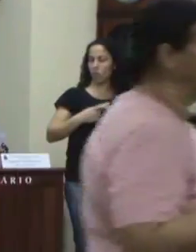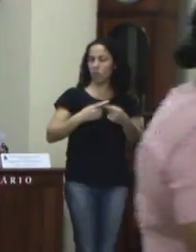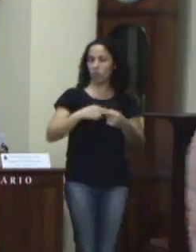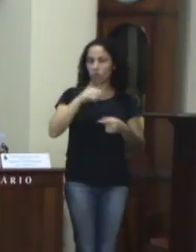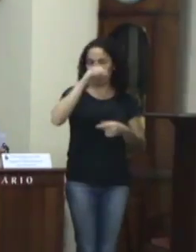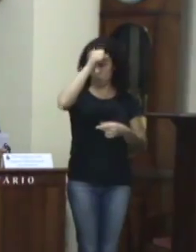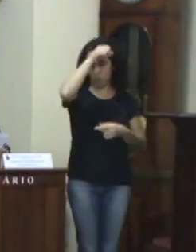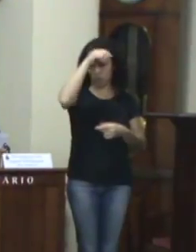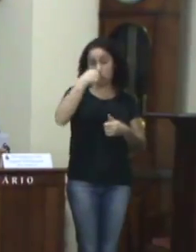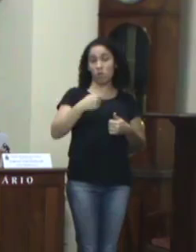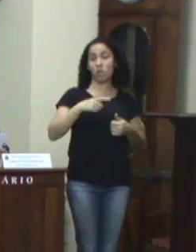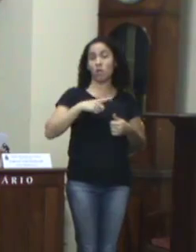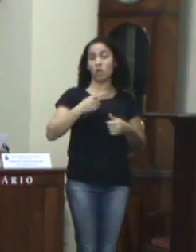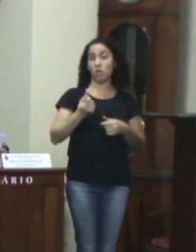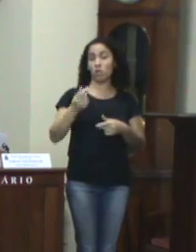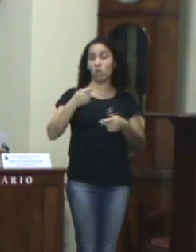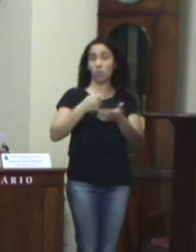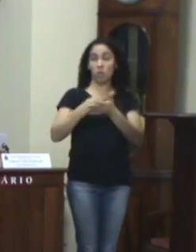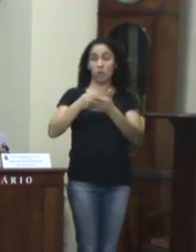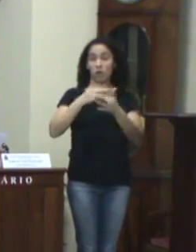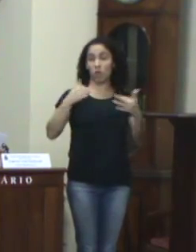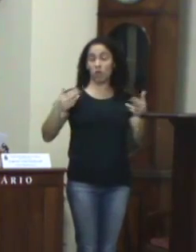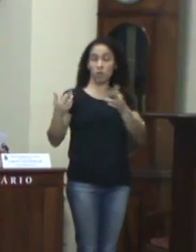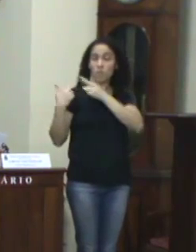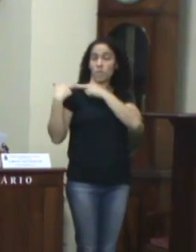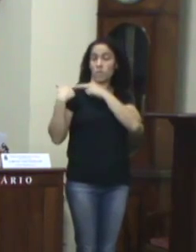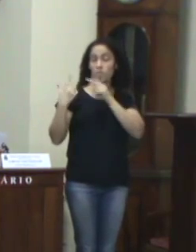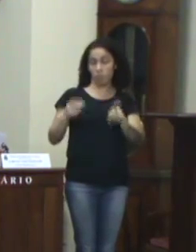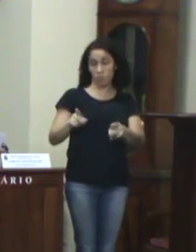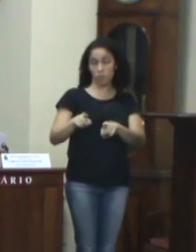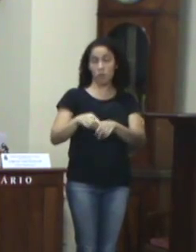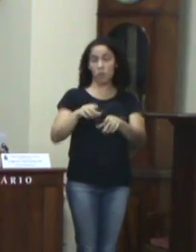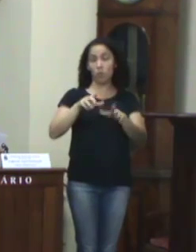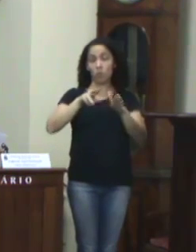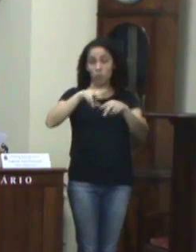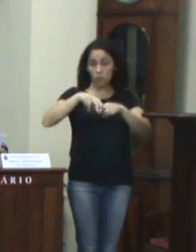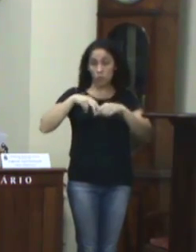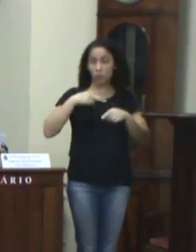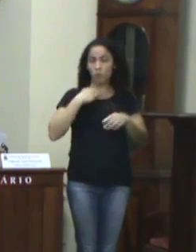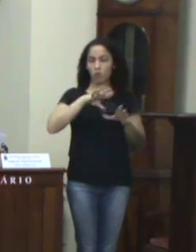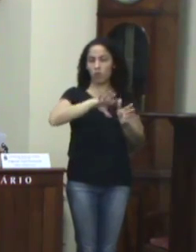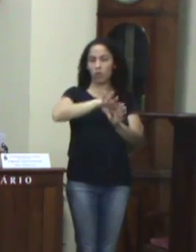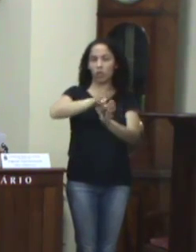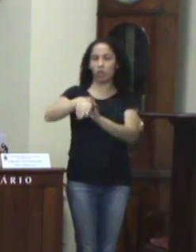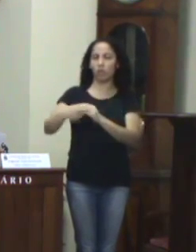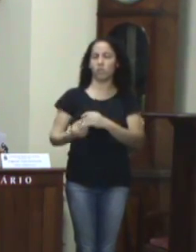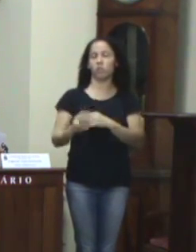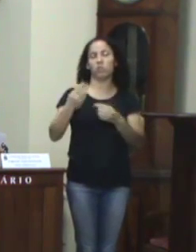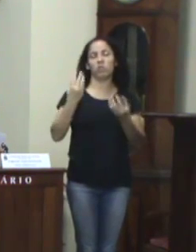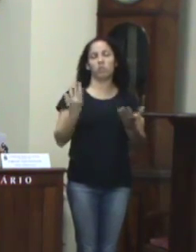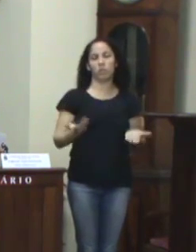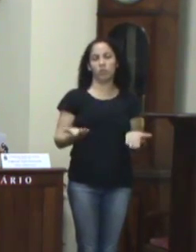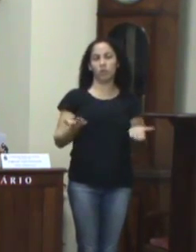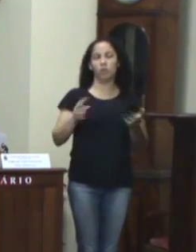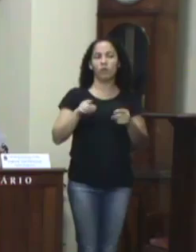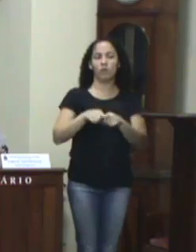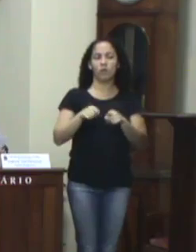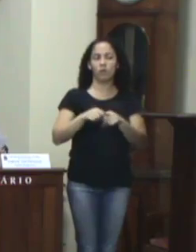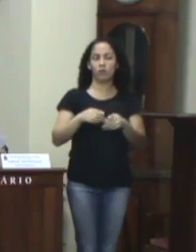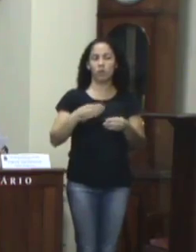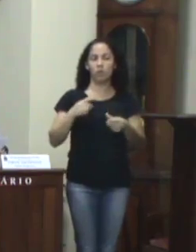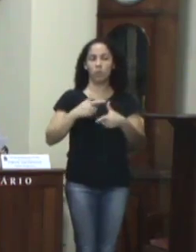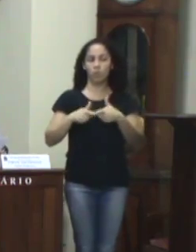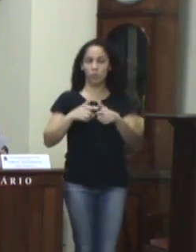corpos públicos esclarecem a situação dos precatórios vem sendo postergada por gestores anteriores, até então inertes